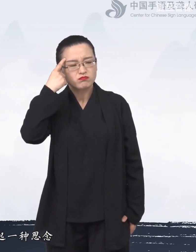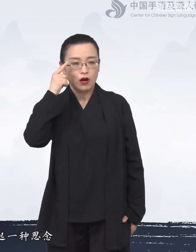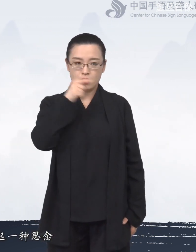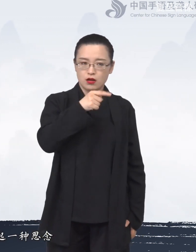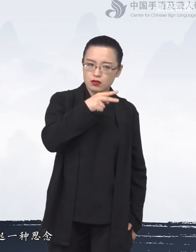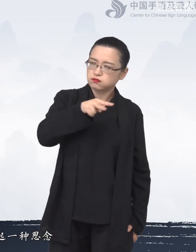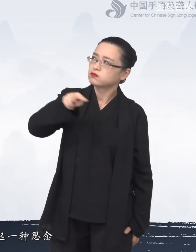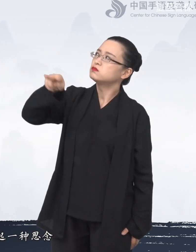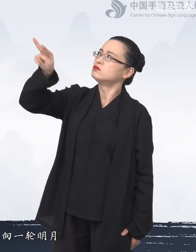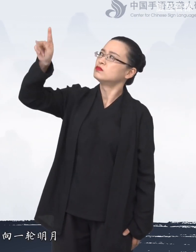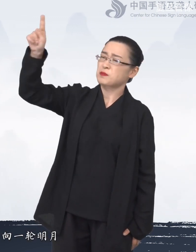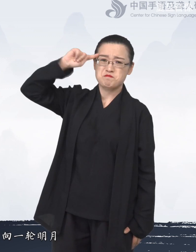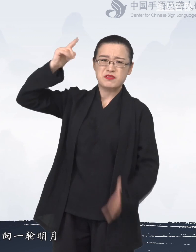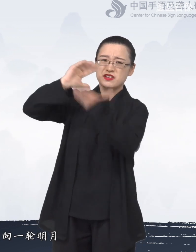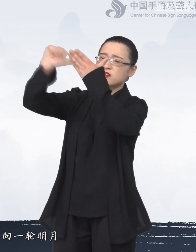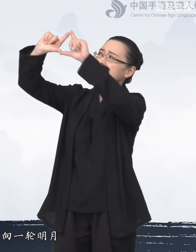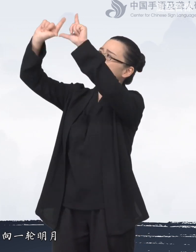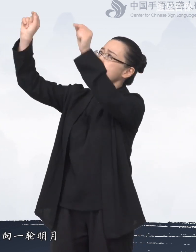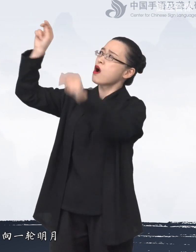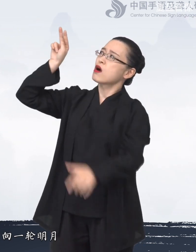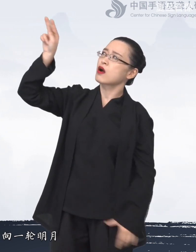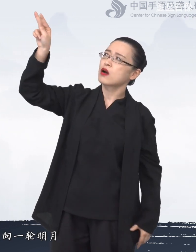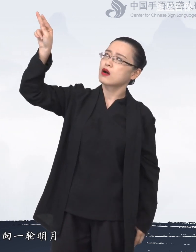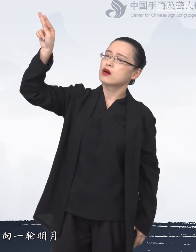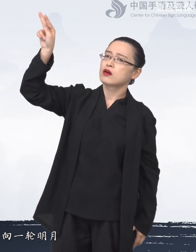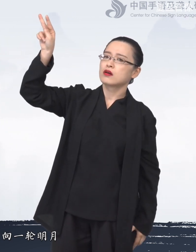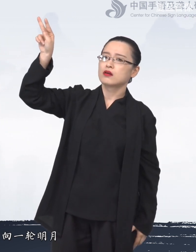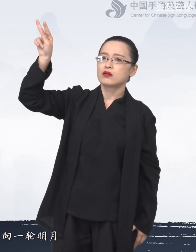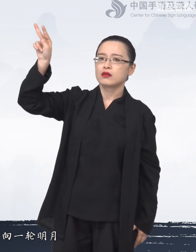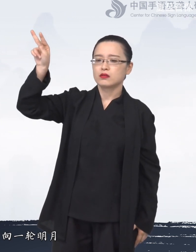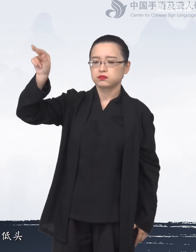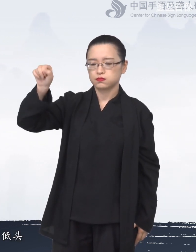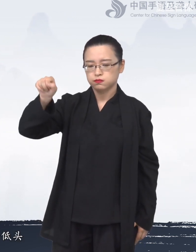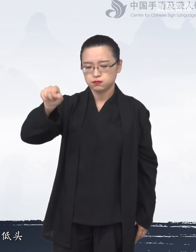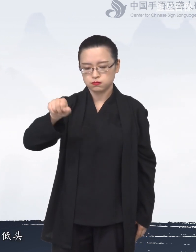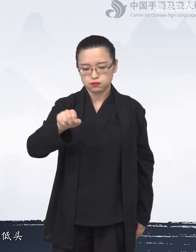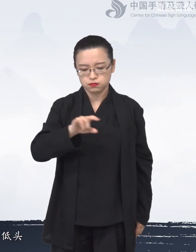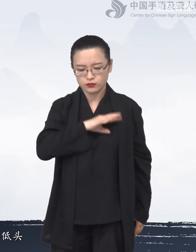念，他举头看向一轮明月，一低头